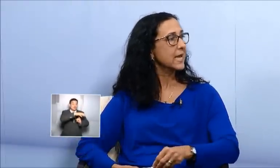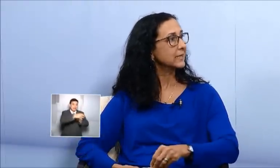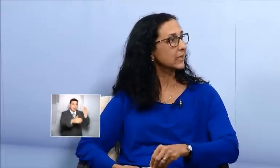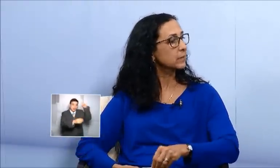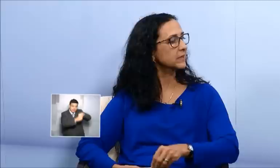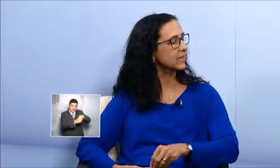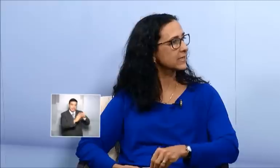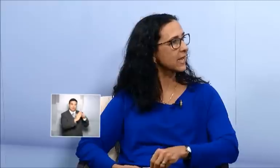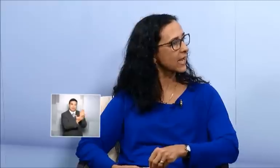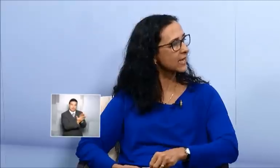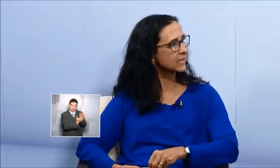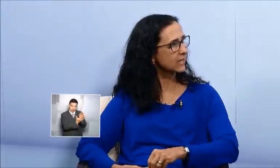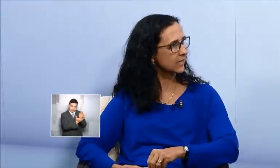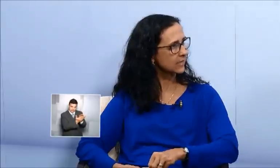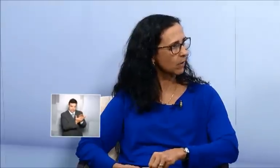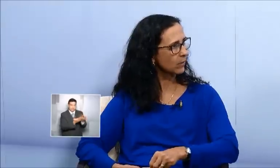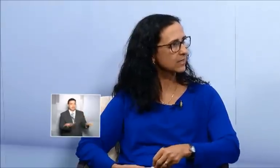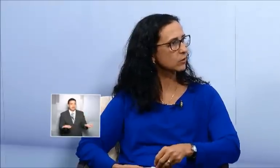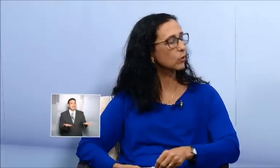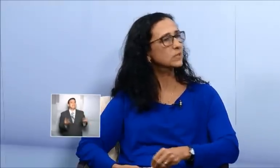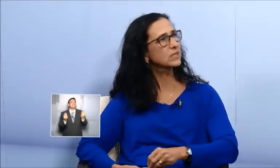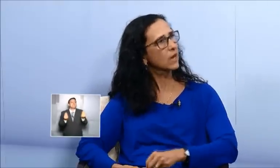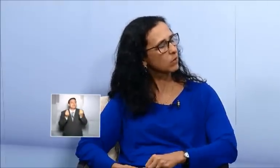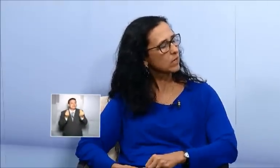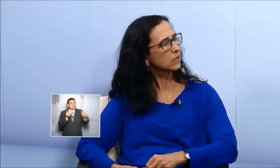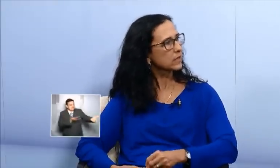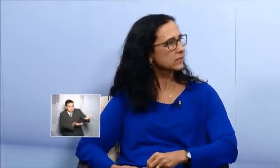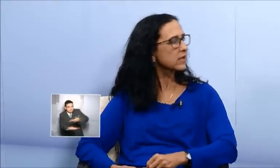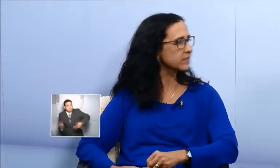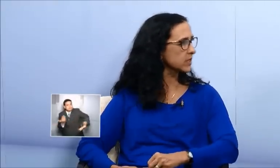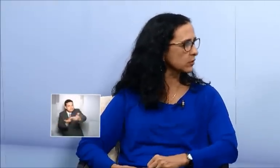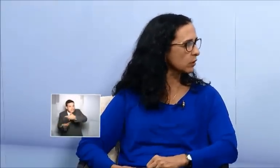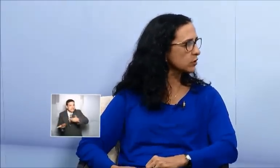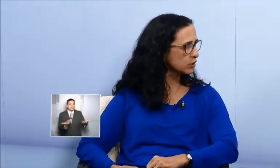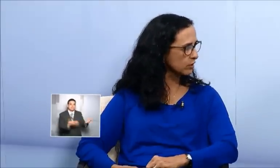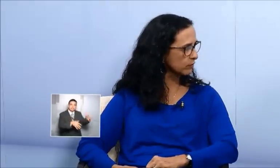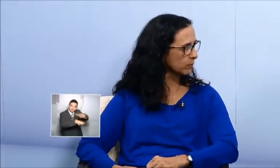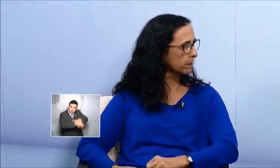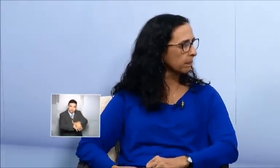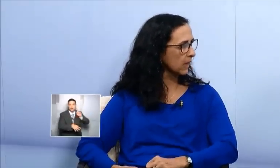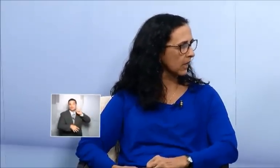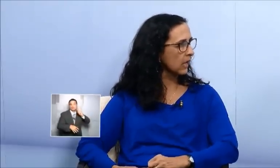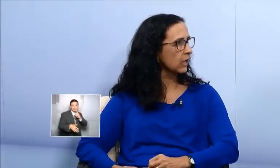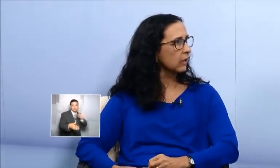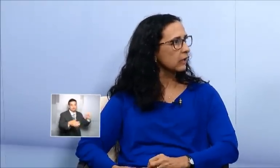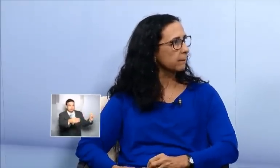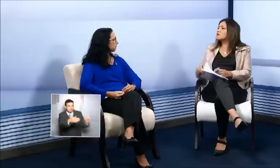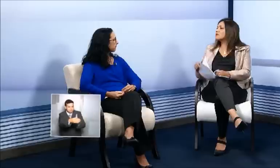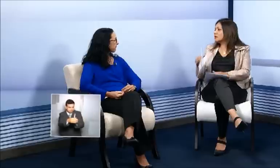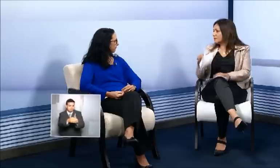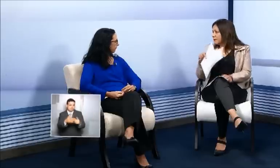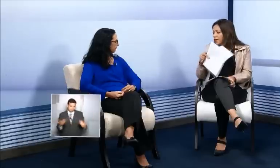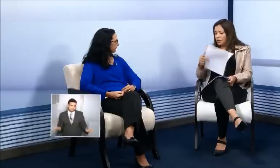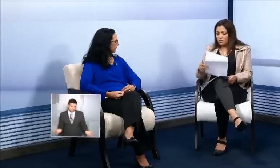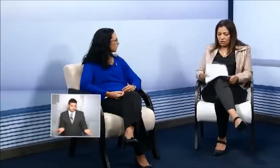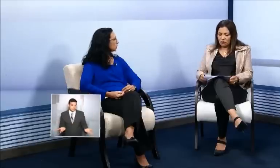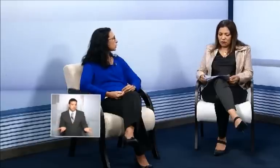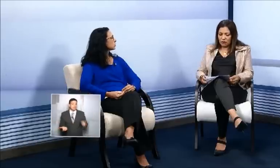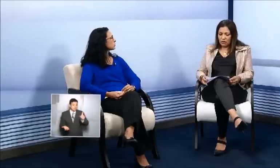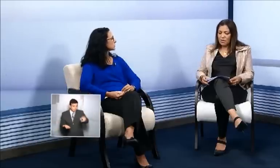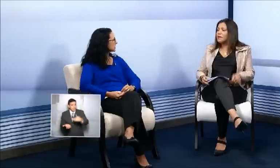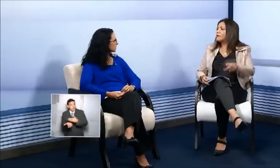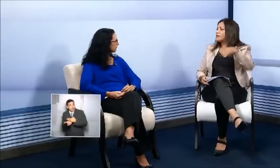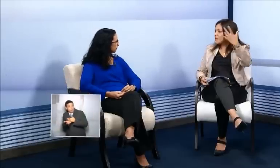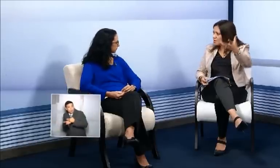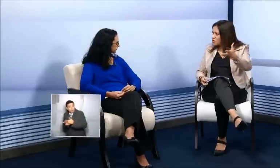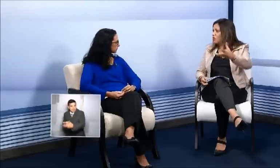escolas. Ela está aí para trazer essa interação, essa inclusão desse deficiente auditivo, né? Introduzir, né,